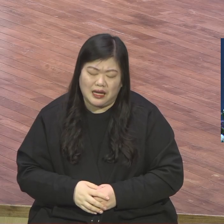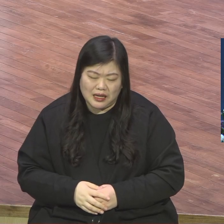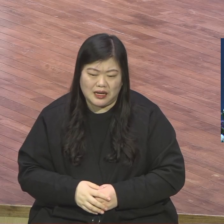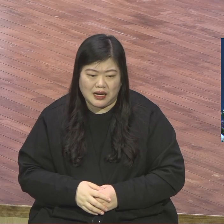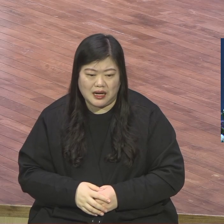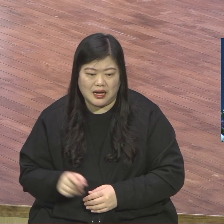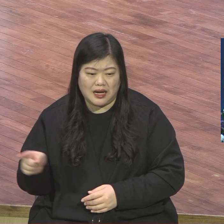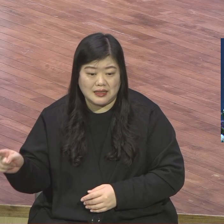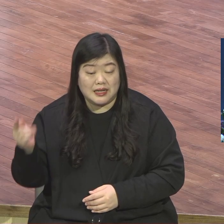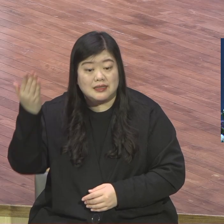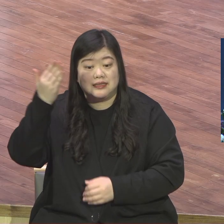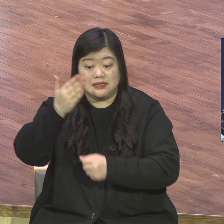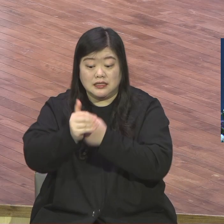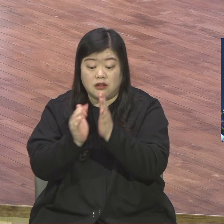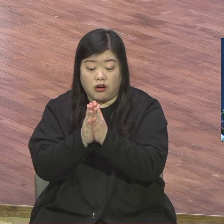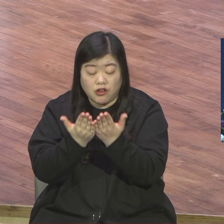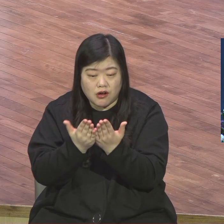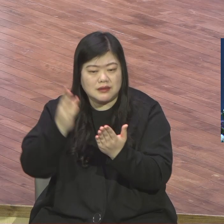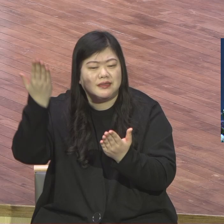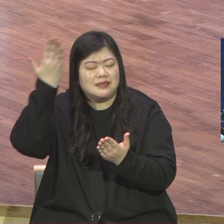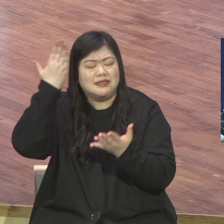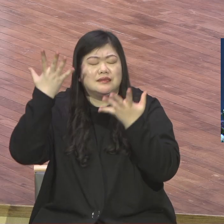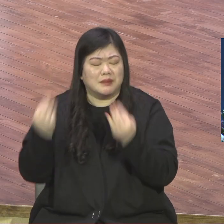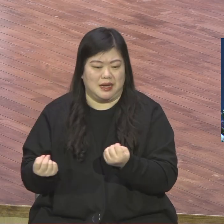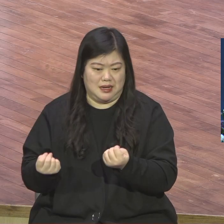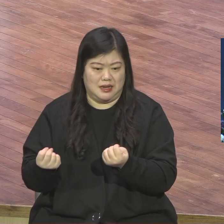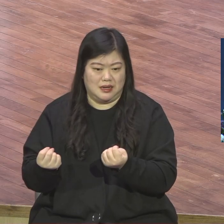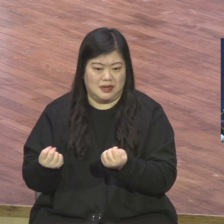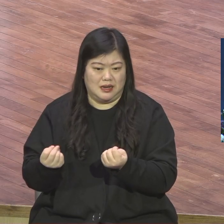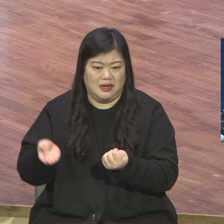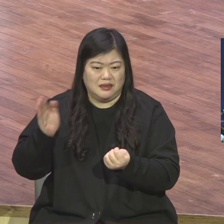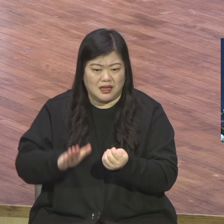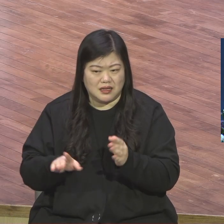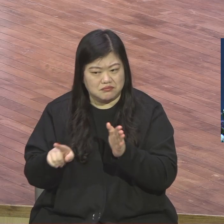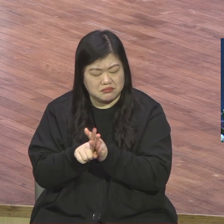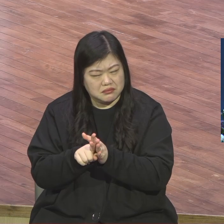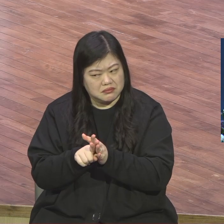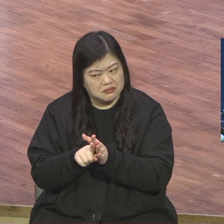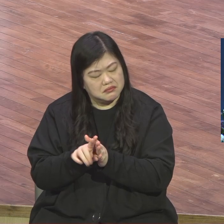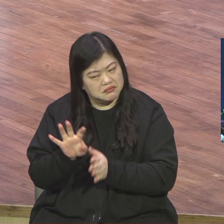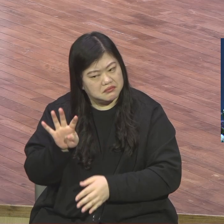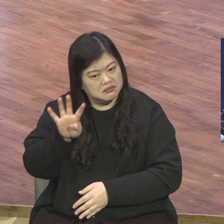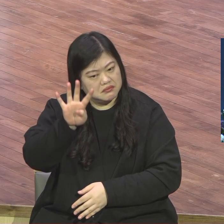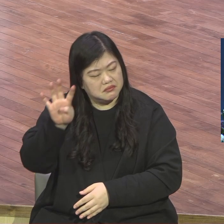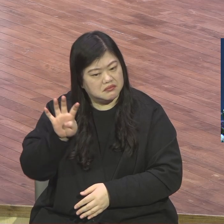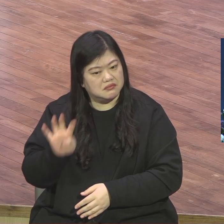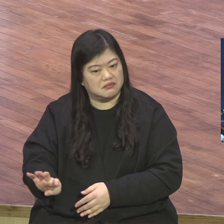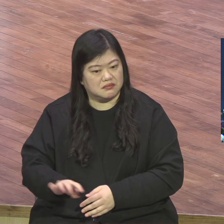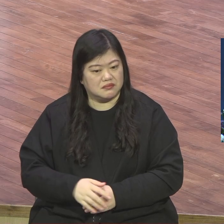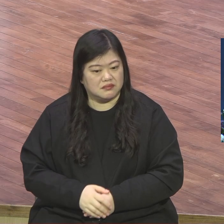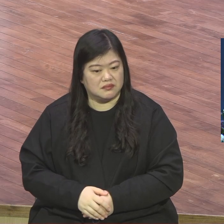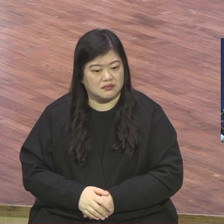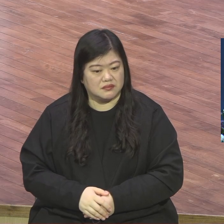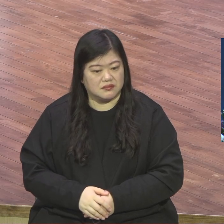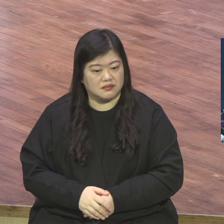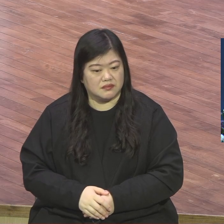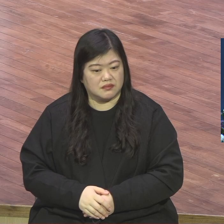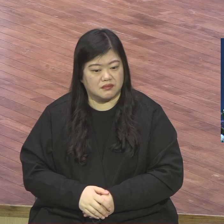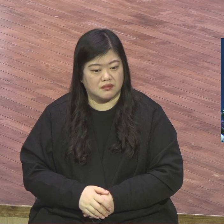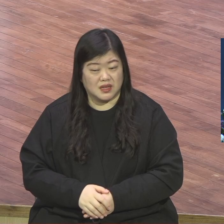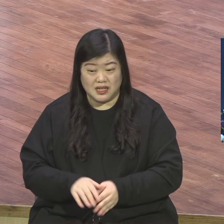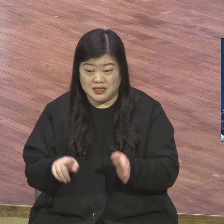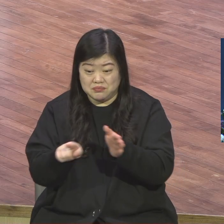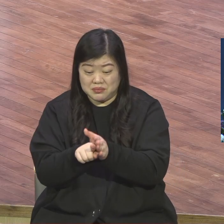것으로 내가 누리나 착각하면 안 돼요. 누리는 사람 특징 열매 나와요. 응답 받아요. 증거